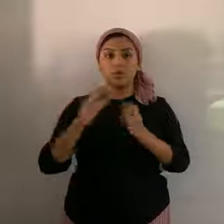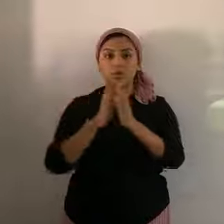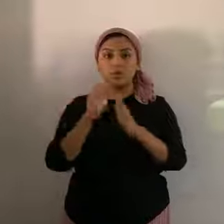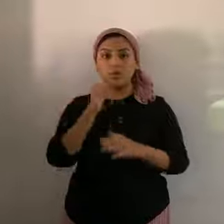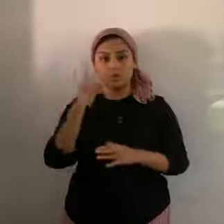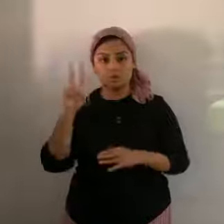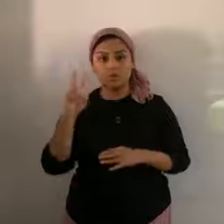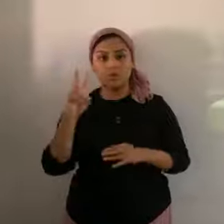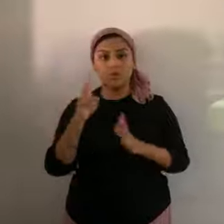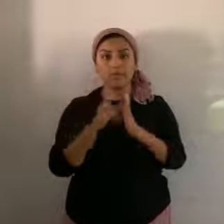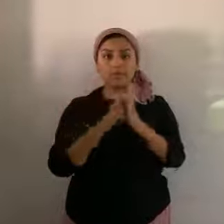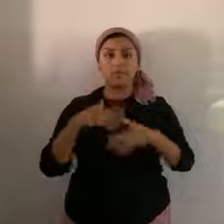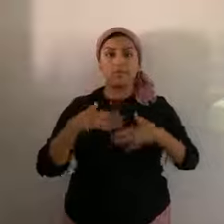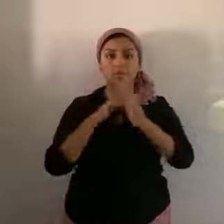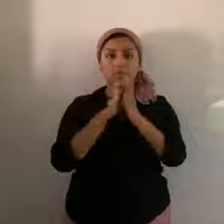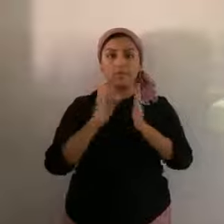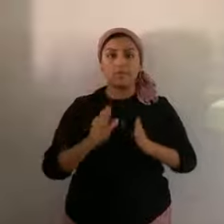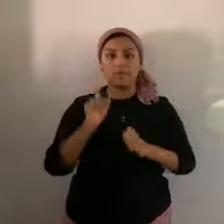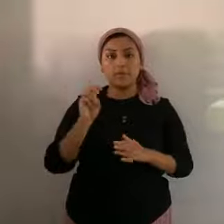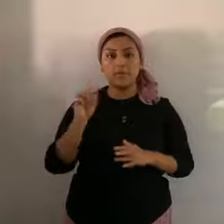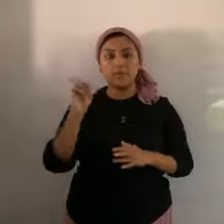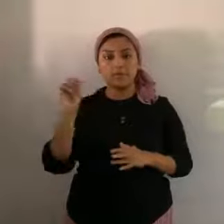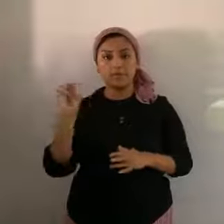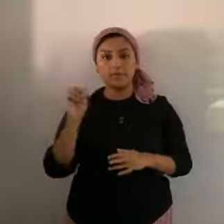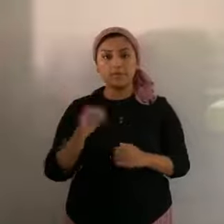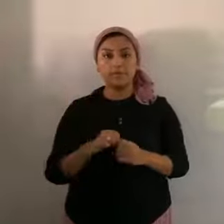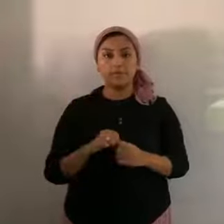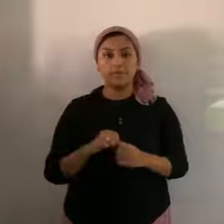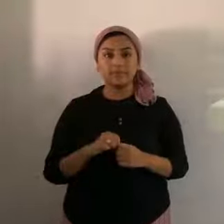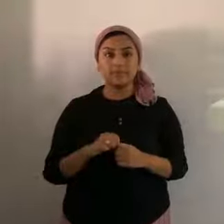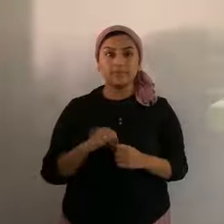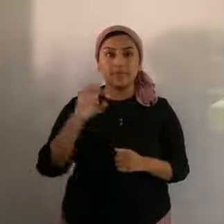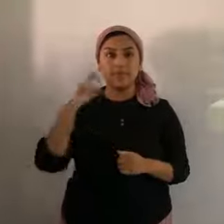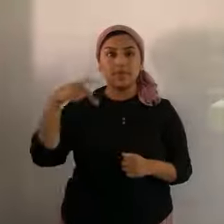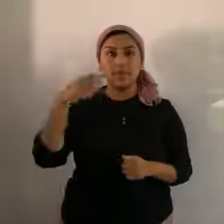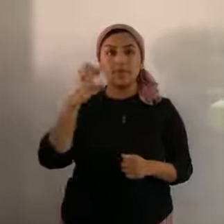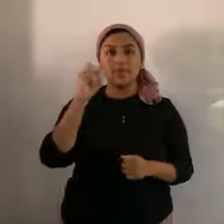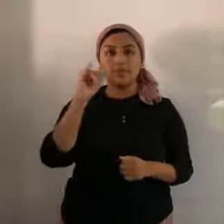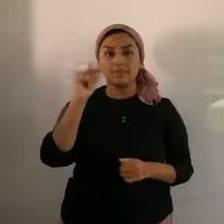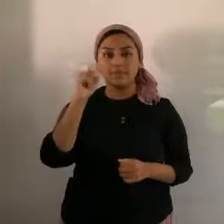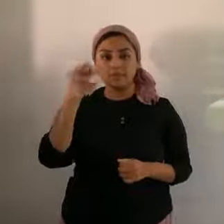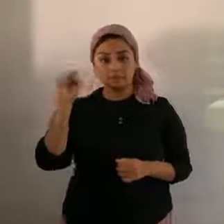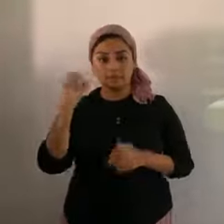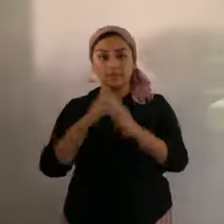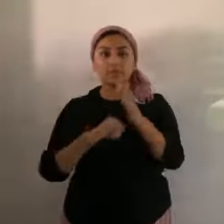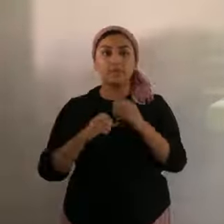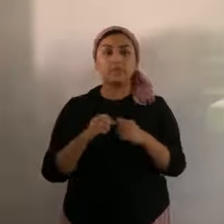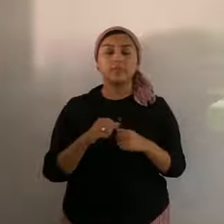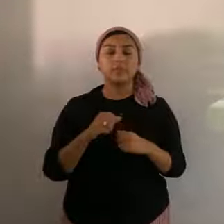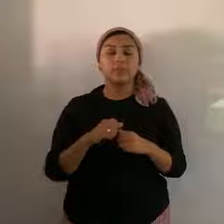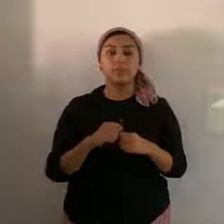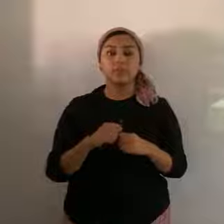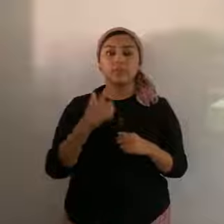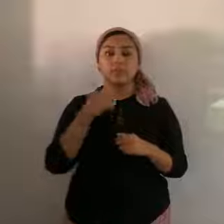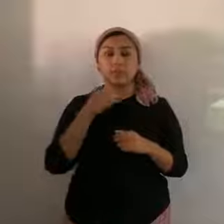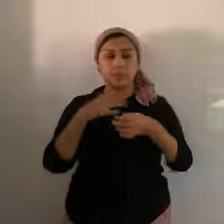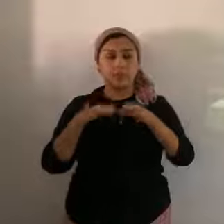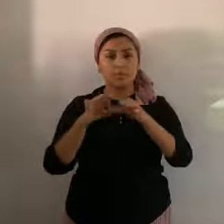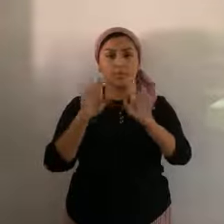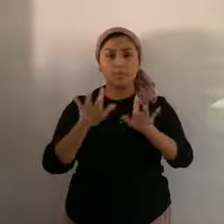en video, en gozoypaz.mx en audio. En Efesios 4:32, ¿lo tienen? Antes sed benignos unos con